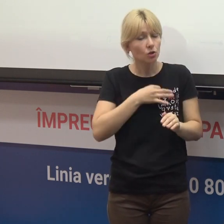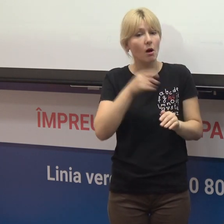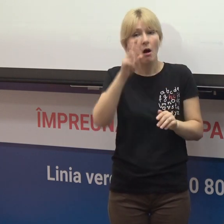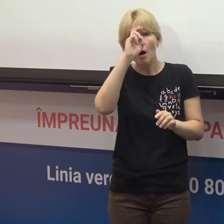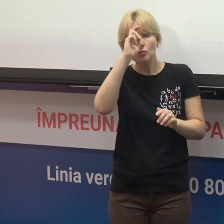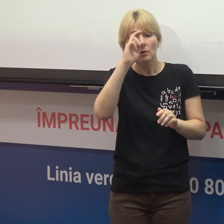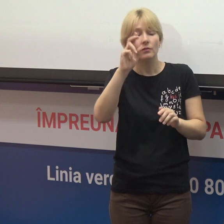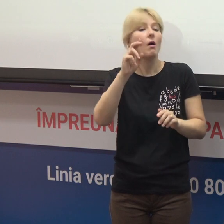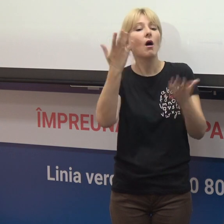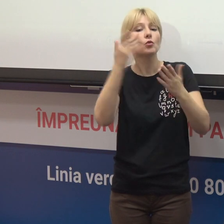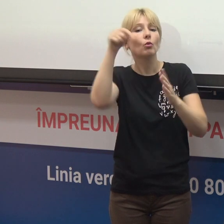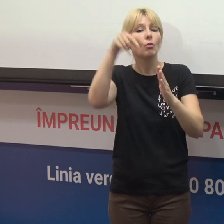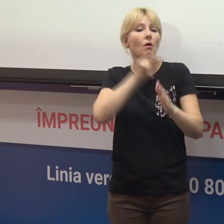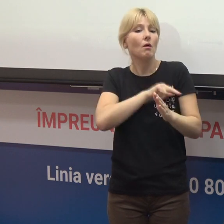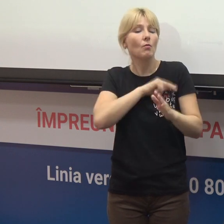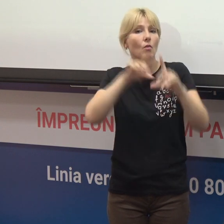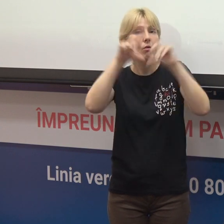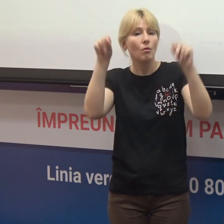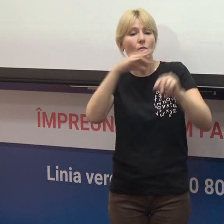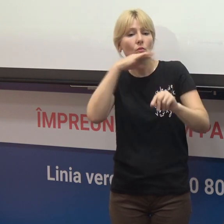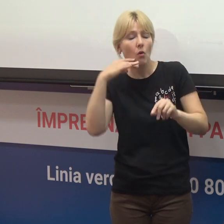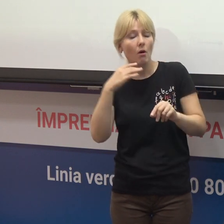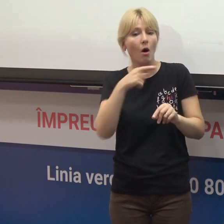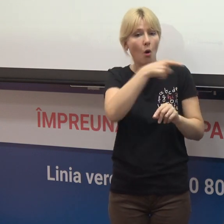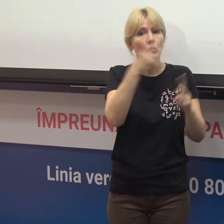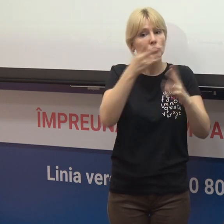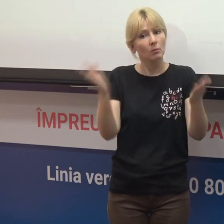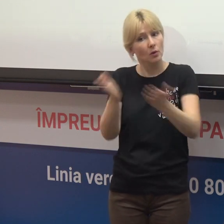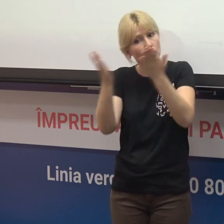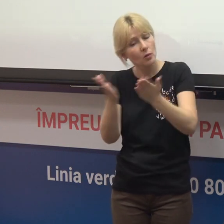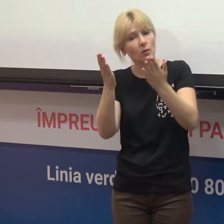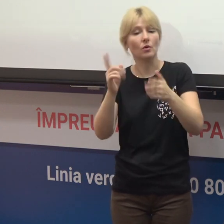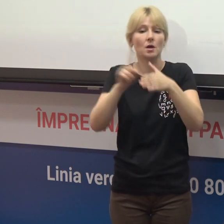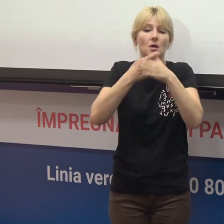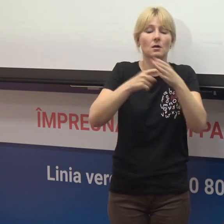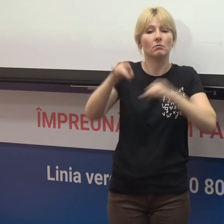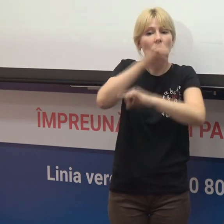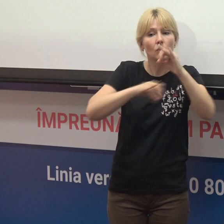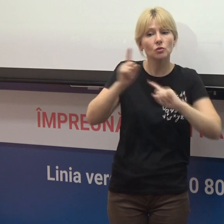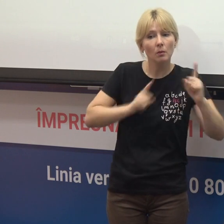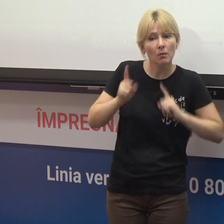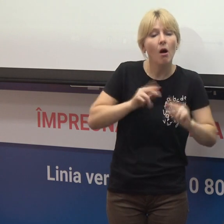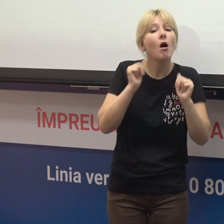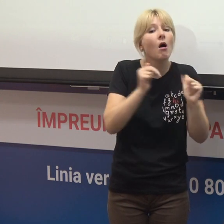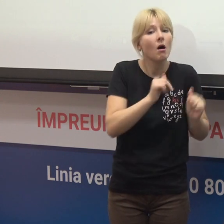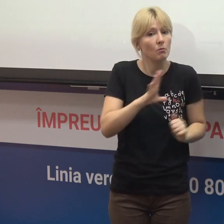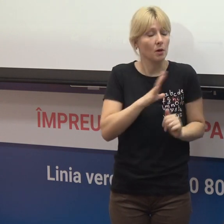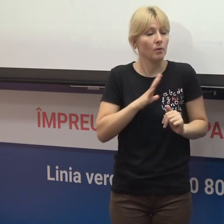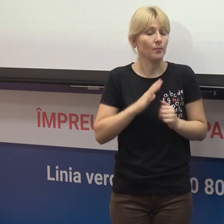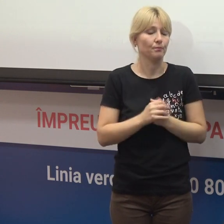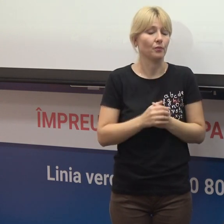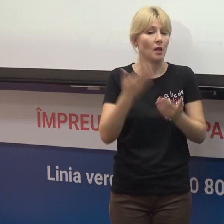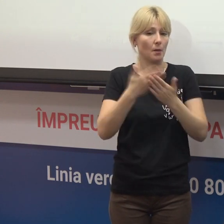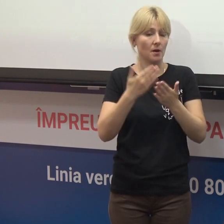să faciliteze și să încurajeze oamenii? Păi, evident, vă zic că